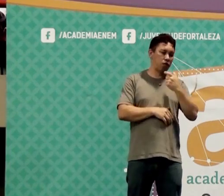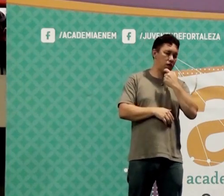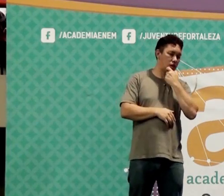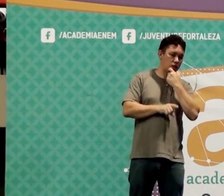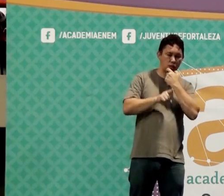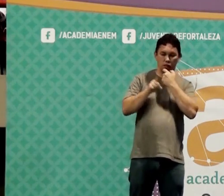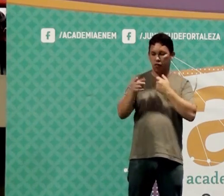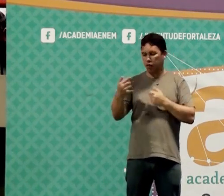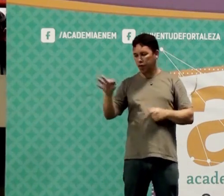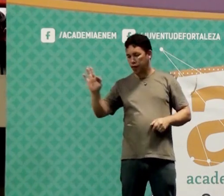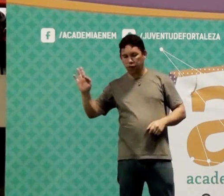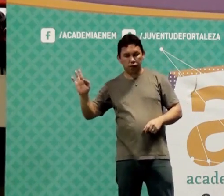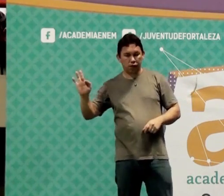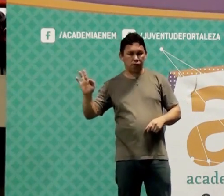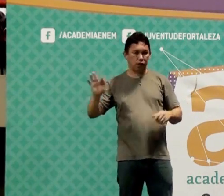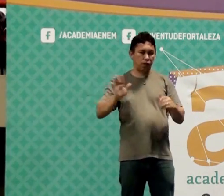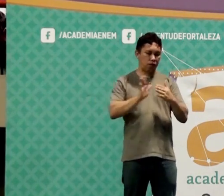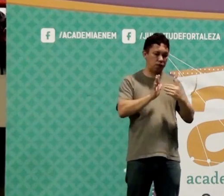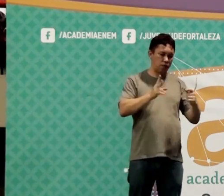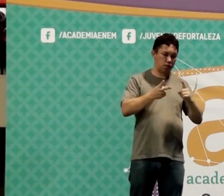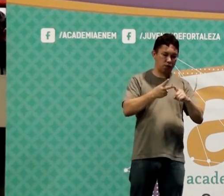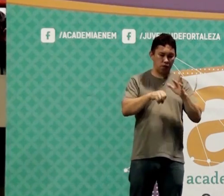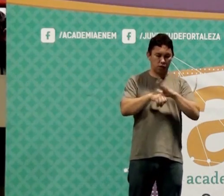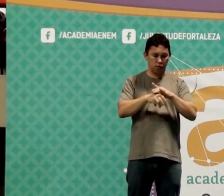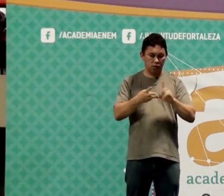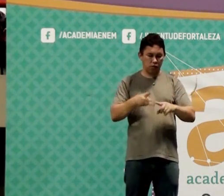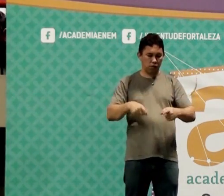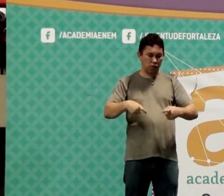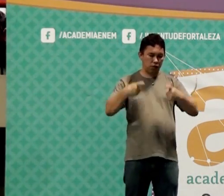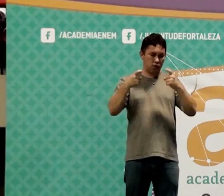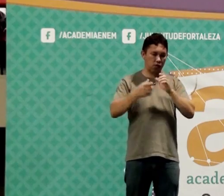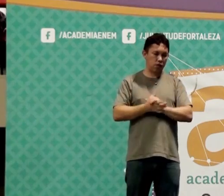nessa sequência. Item A, fome.